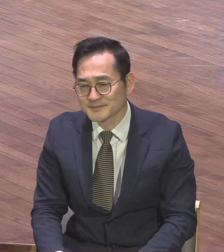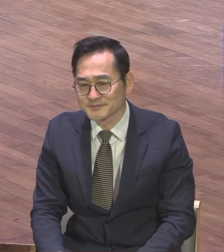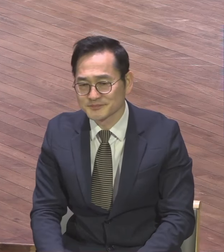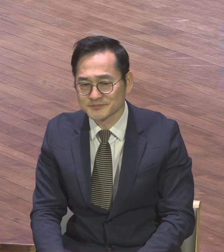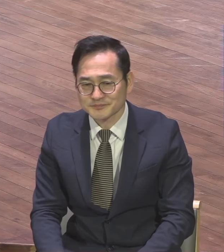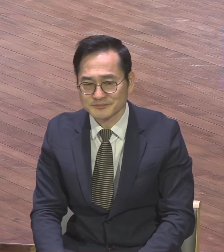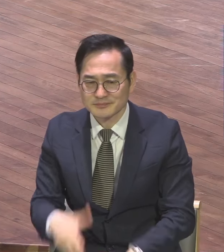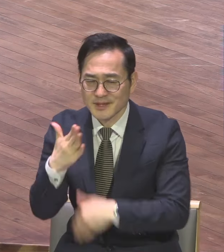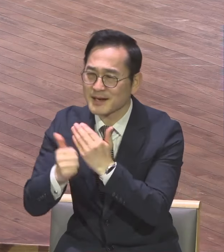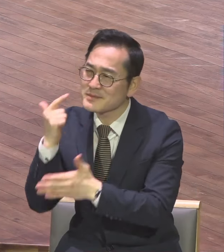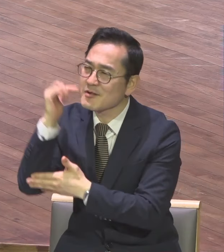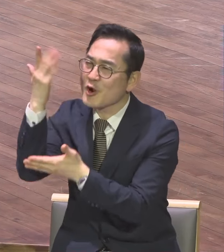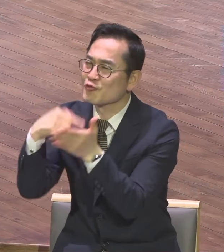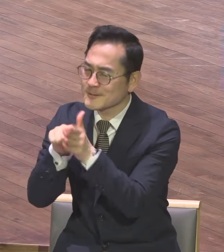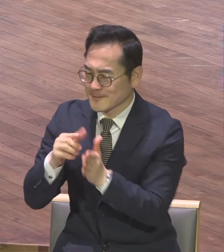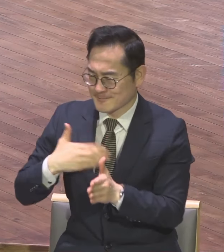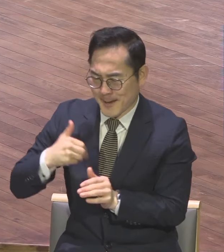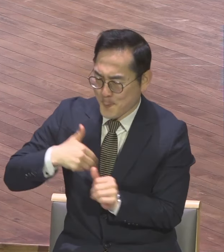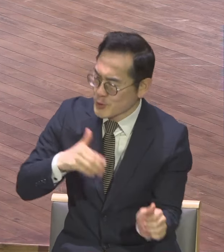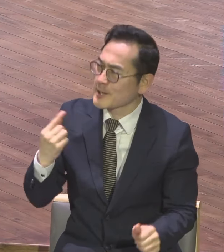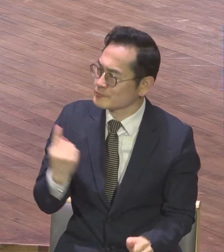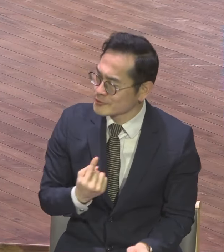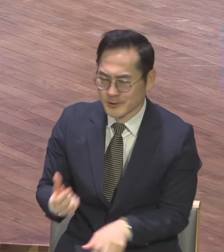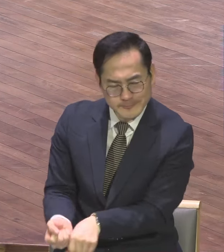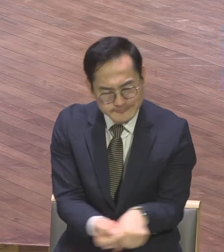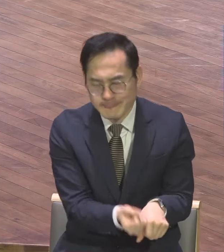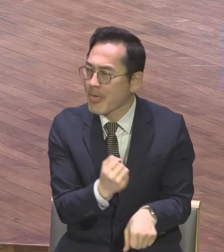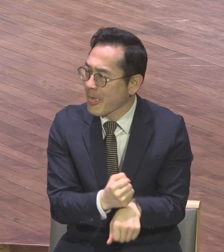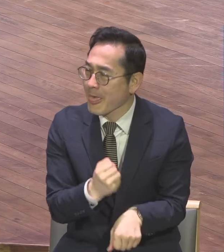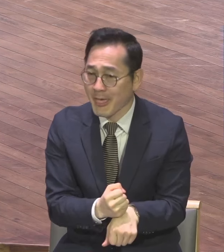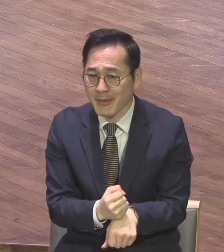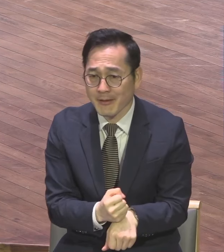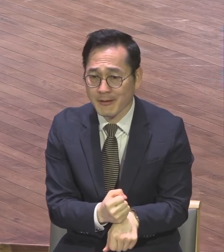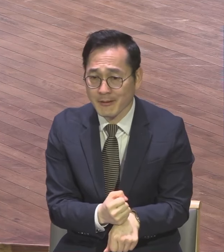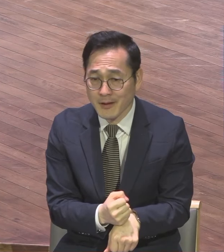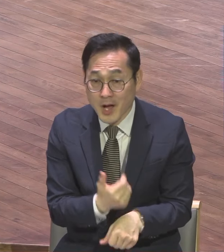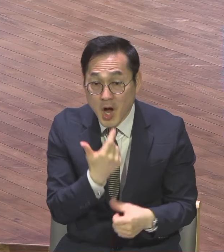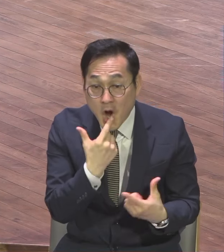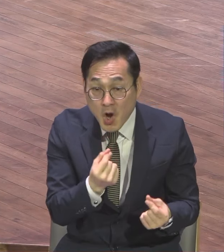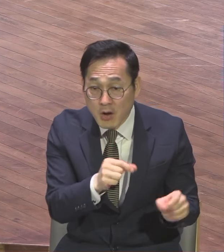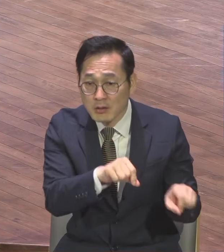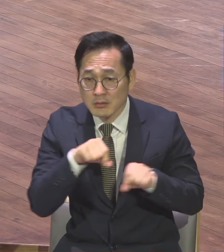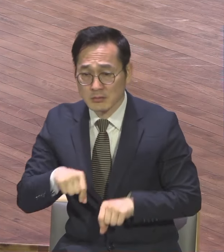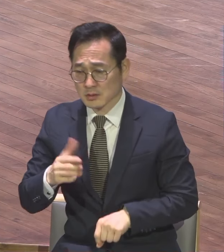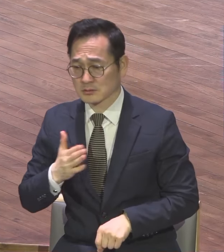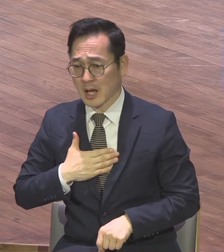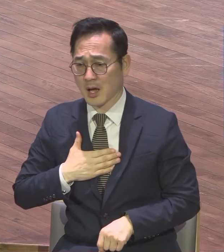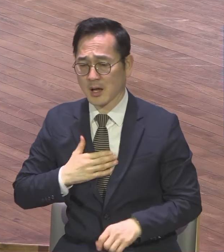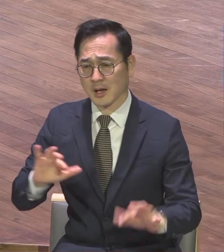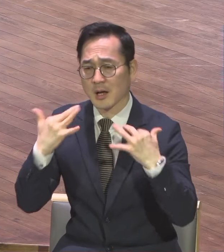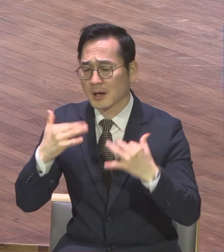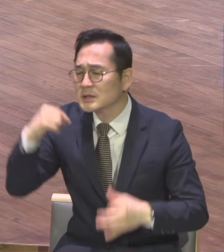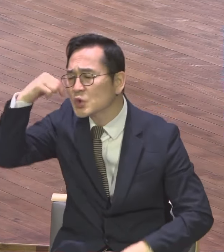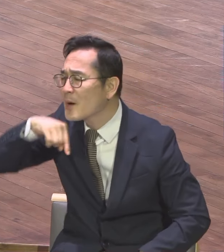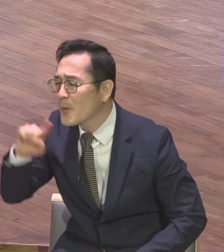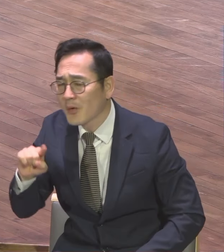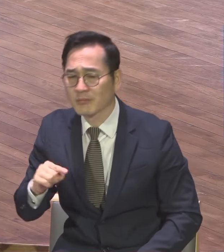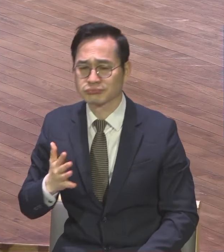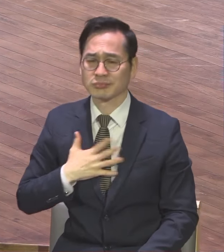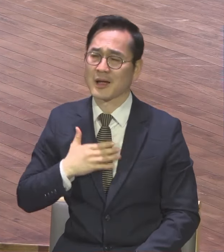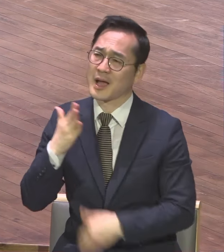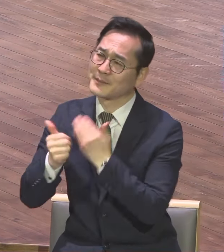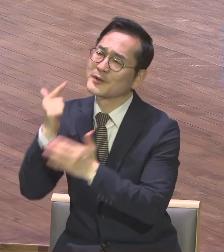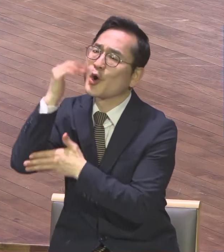하나님의 영광을 위해서 나를 부르셨다는 소명의식을 가지고 증명하는 하나님의 이름을 높여낼 수